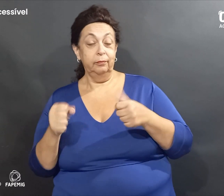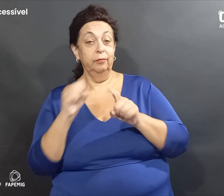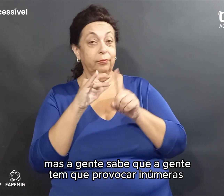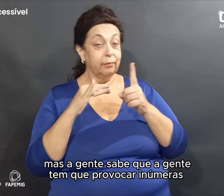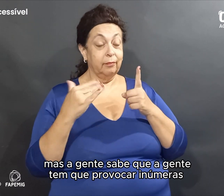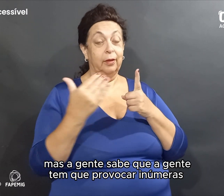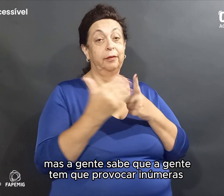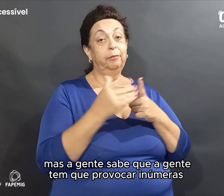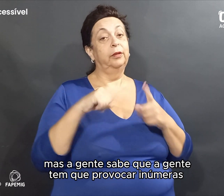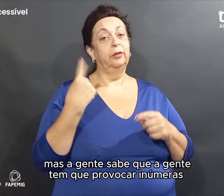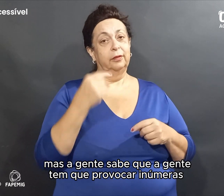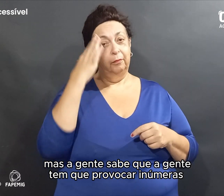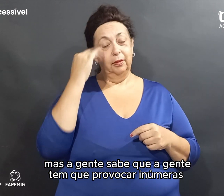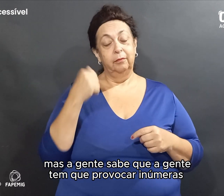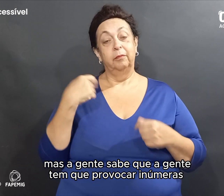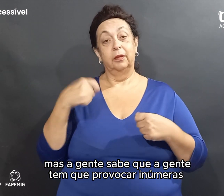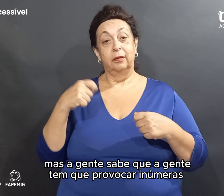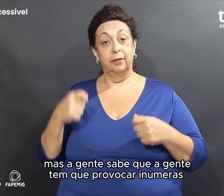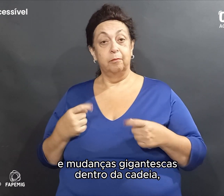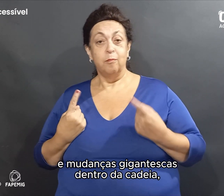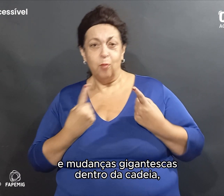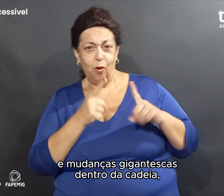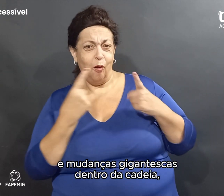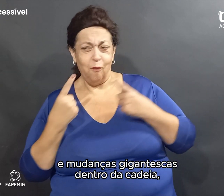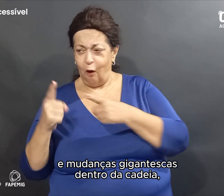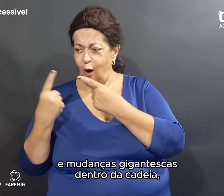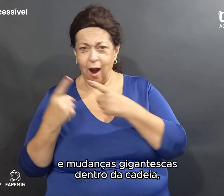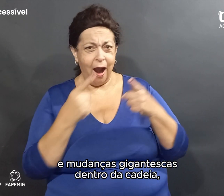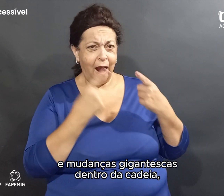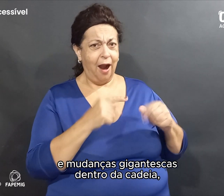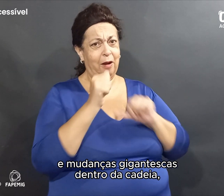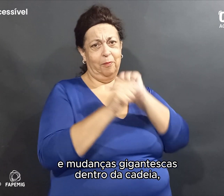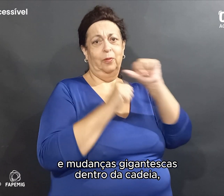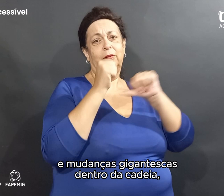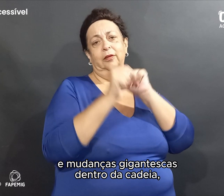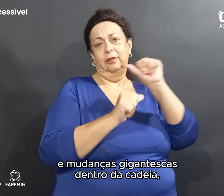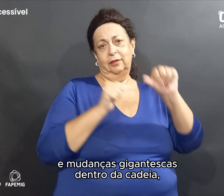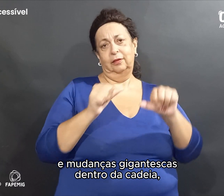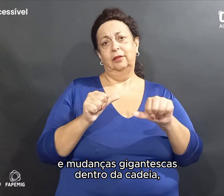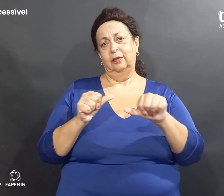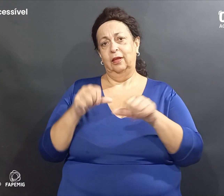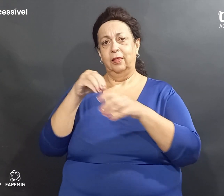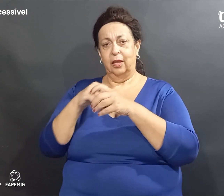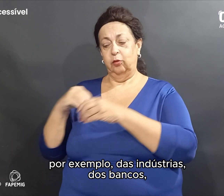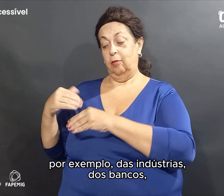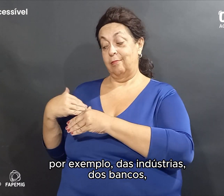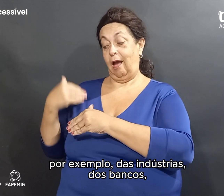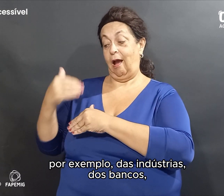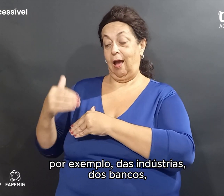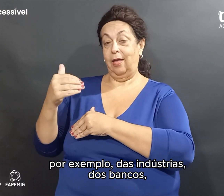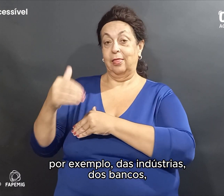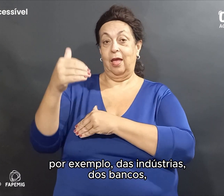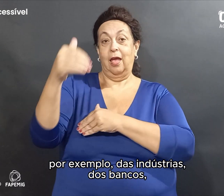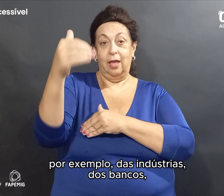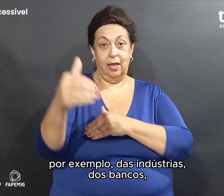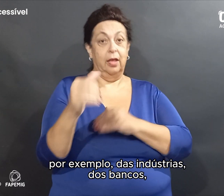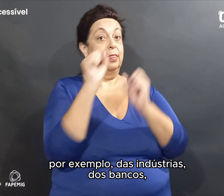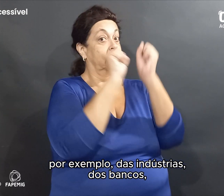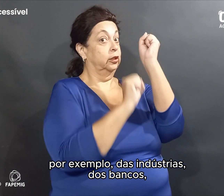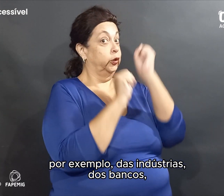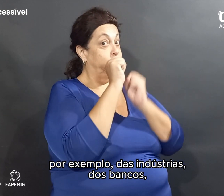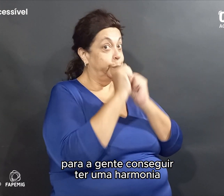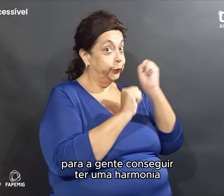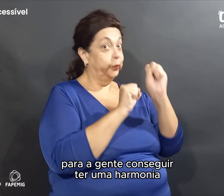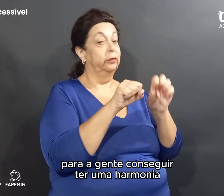ambiente, mas a gente sabe que a gente tem que provocar inúmeras e mudanças gigantescas dentro da cadeia, por exemplo, das indústrias,